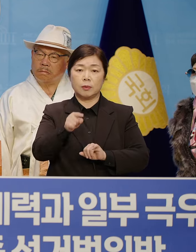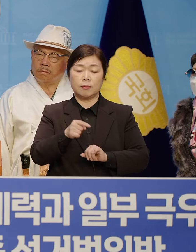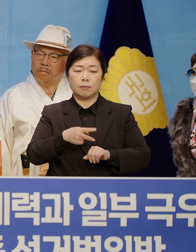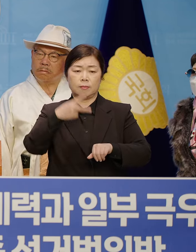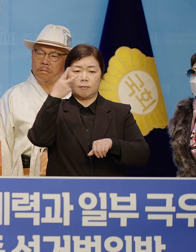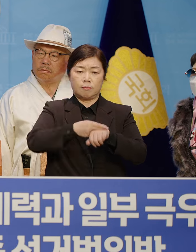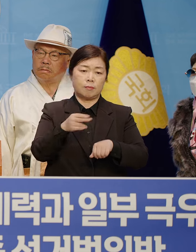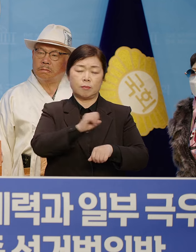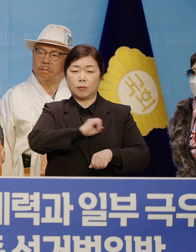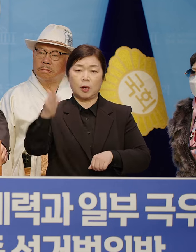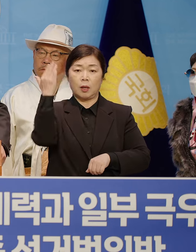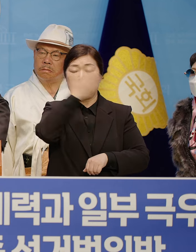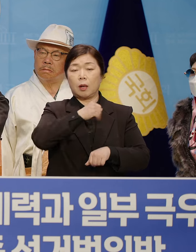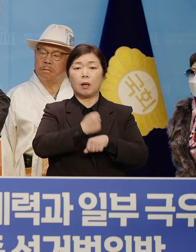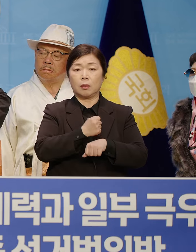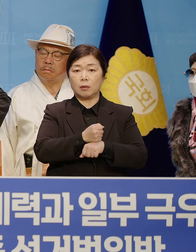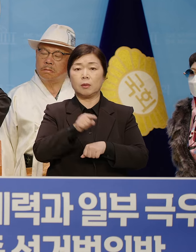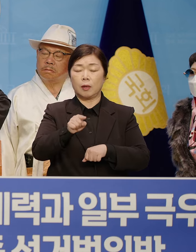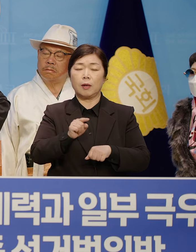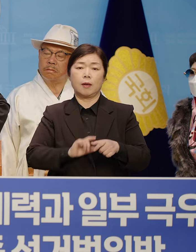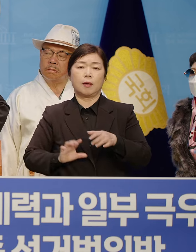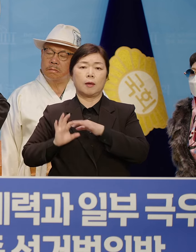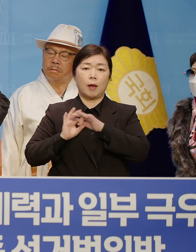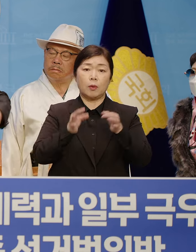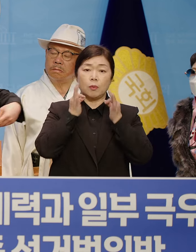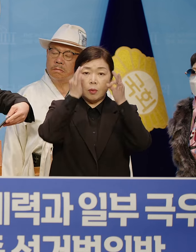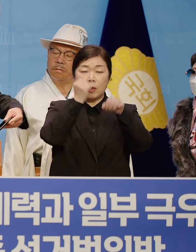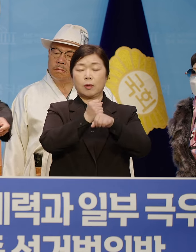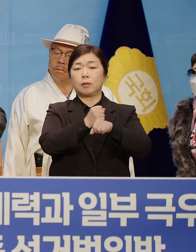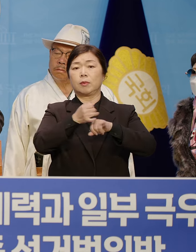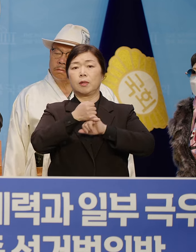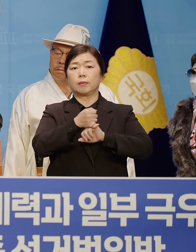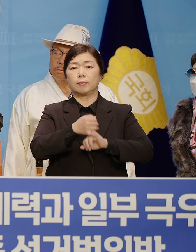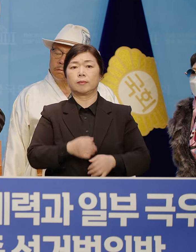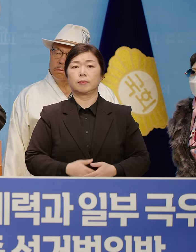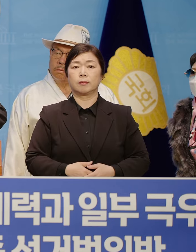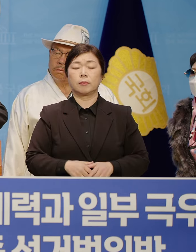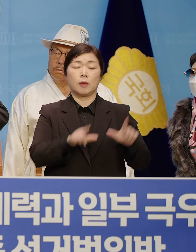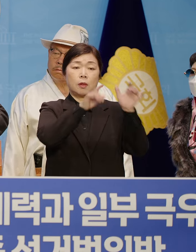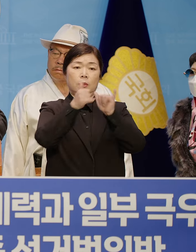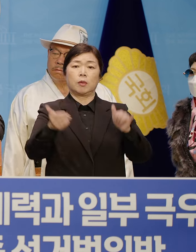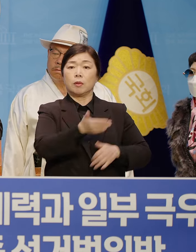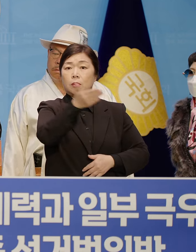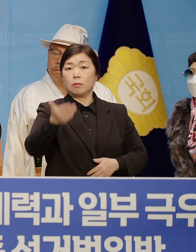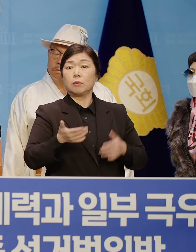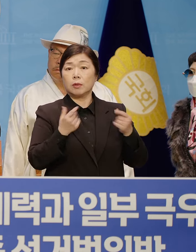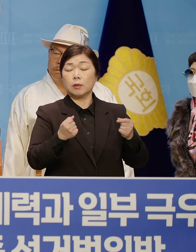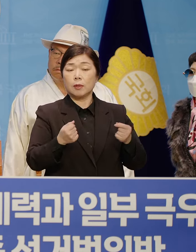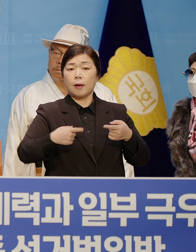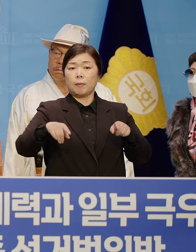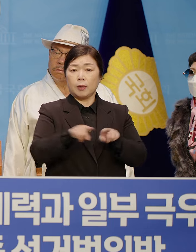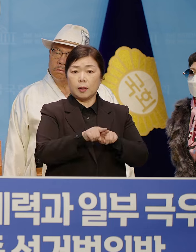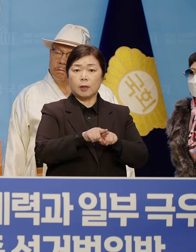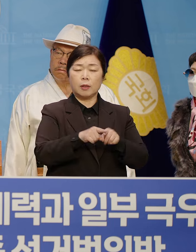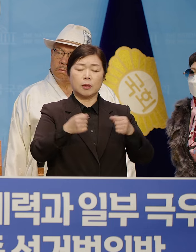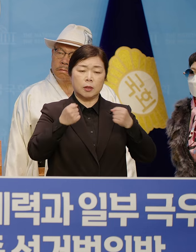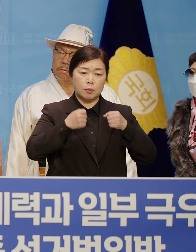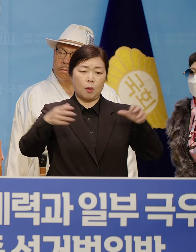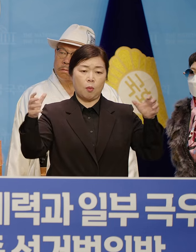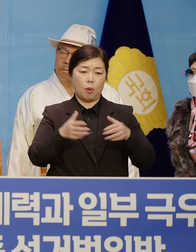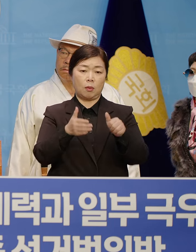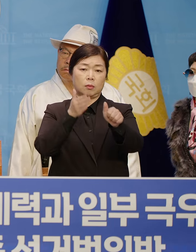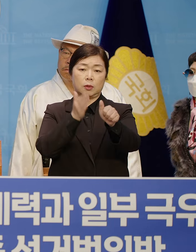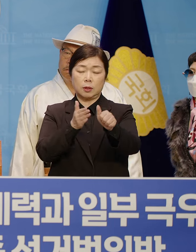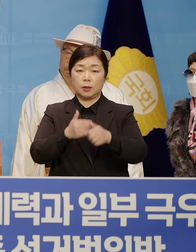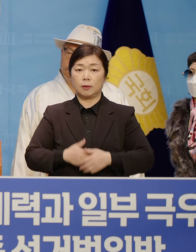근절하고 척결하는데 계속 힘쓰도록 하겠습니다 시민 여러분께서도 함께 힘을 모아